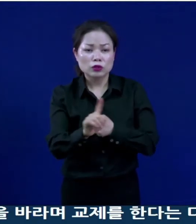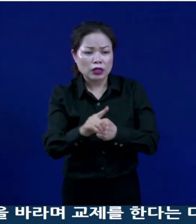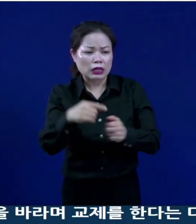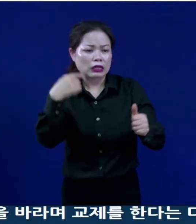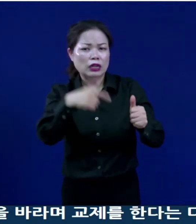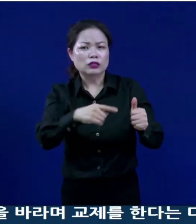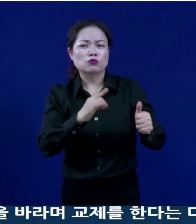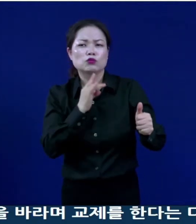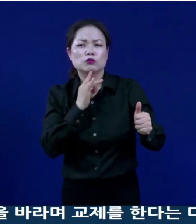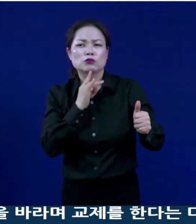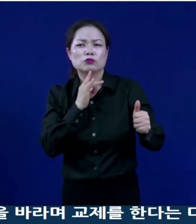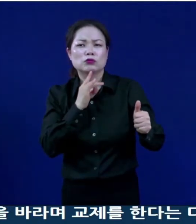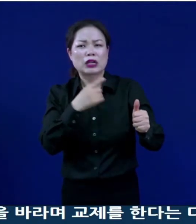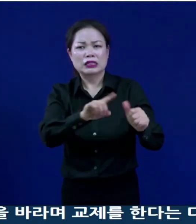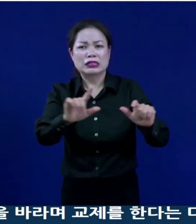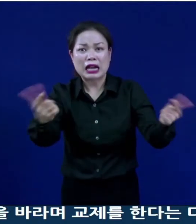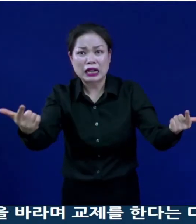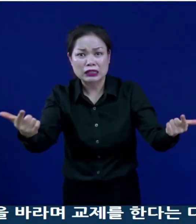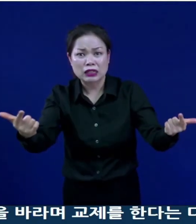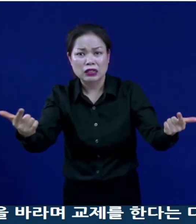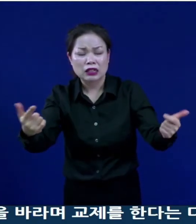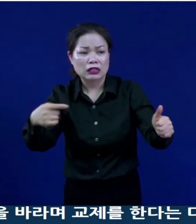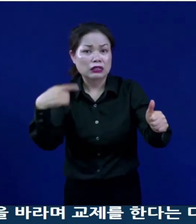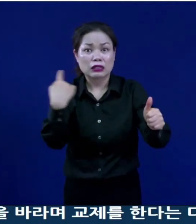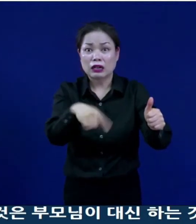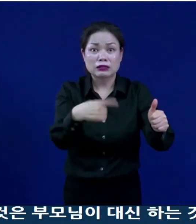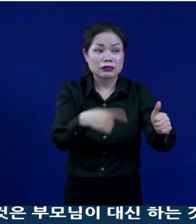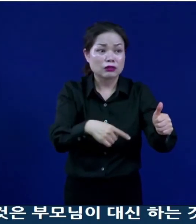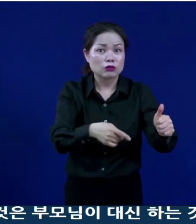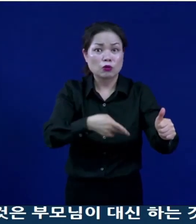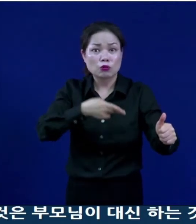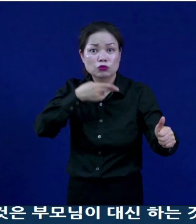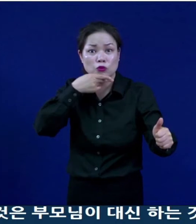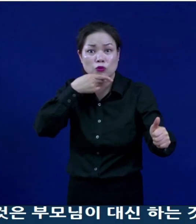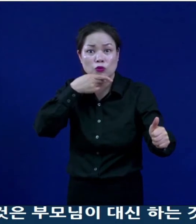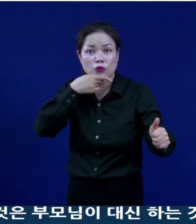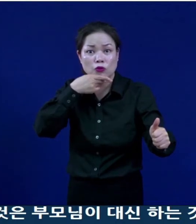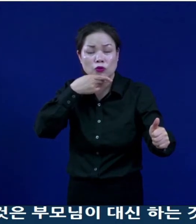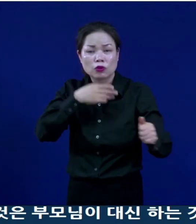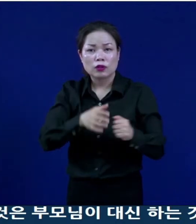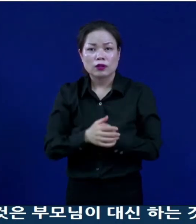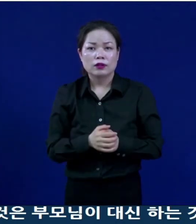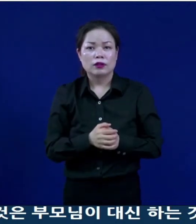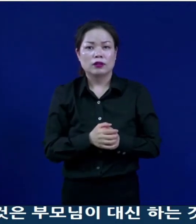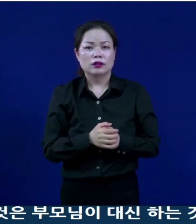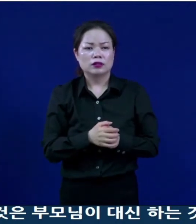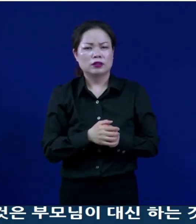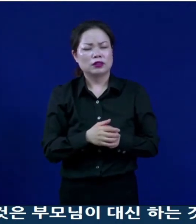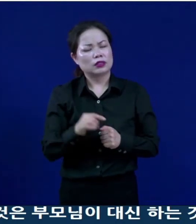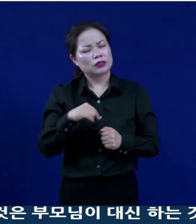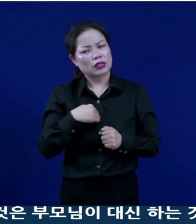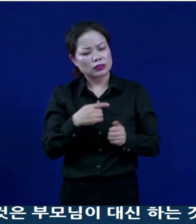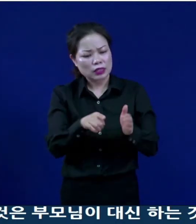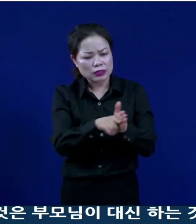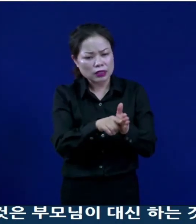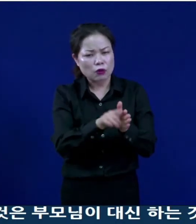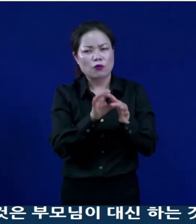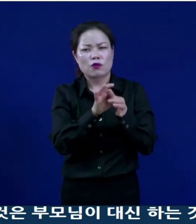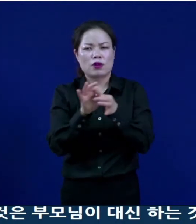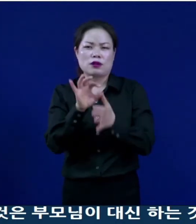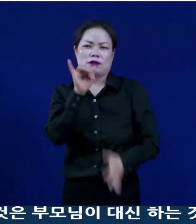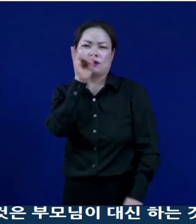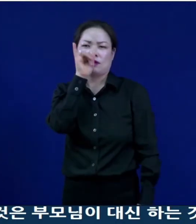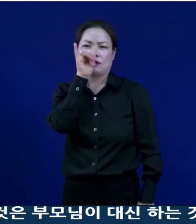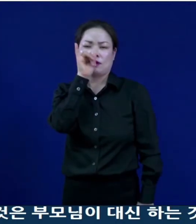가르치지 않은 것뿐만이 아니라 가르칠 것이 없는 것입니다. 이것은 우리 자신의 신앙과 관련되어